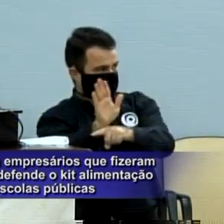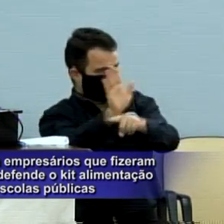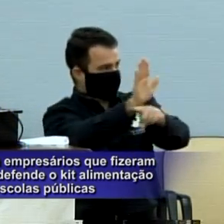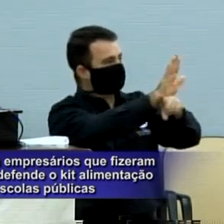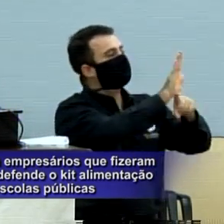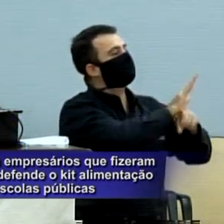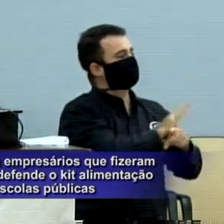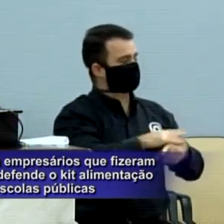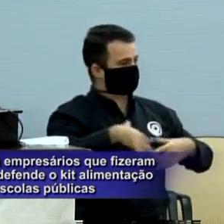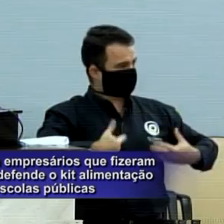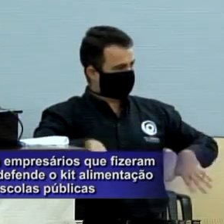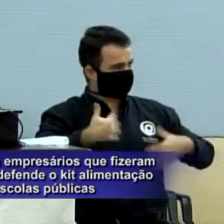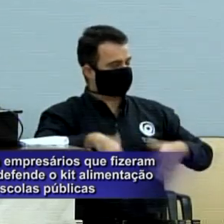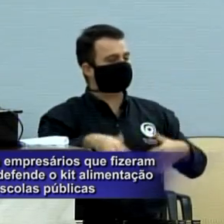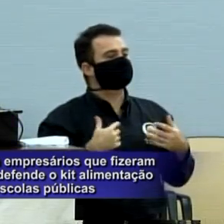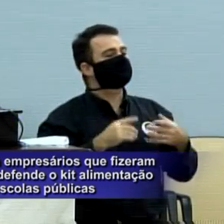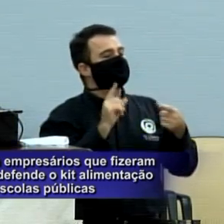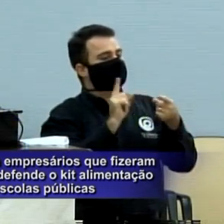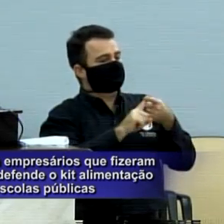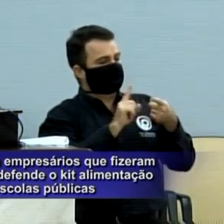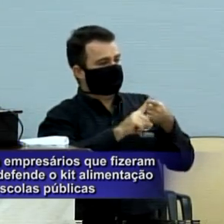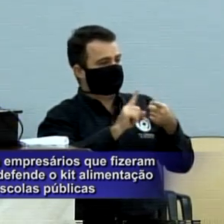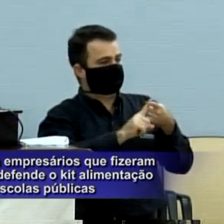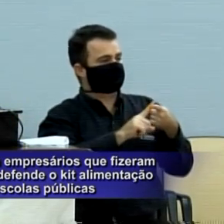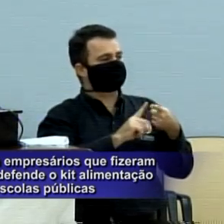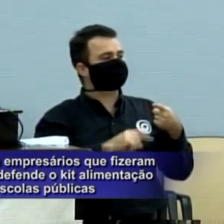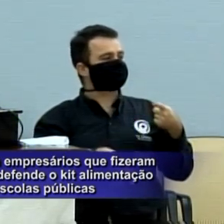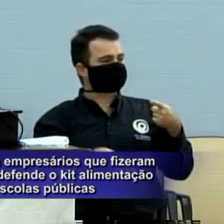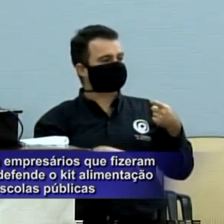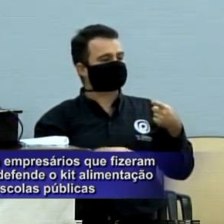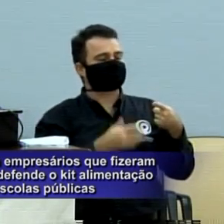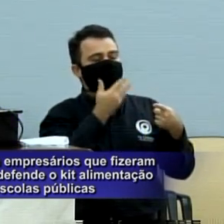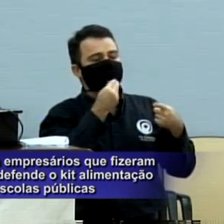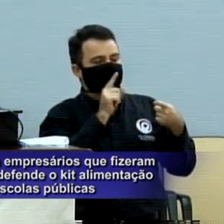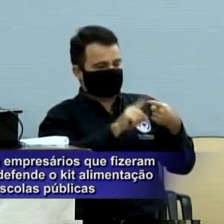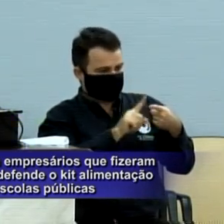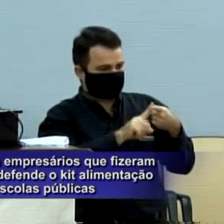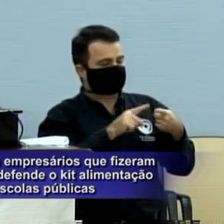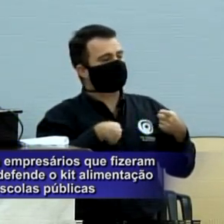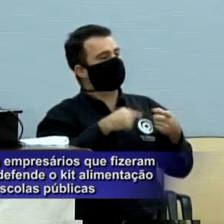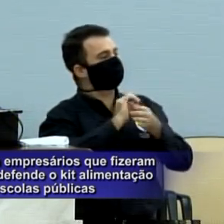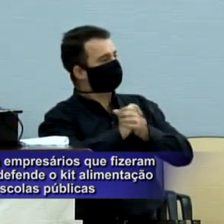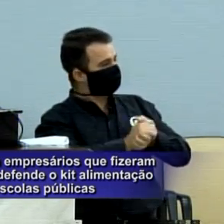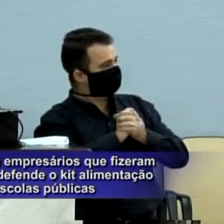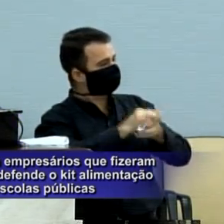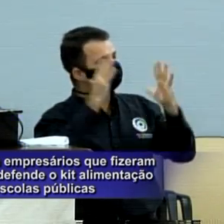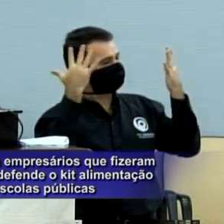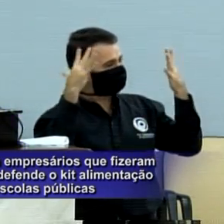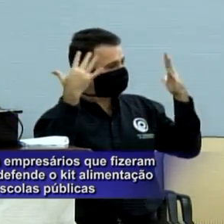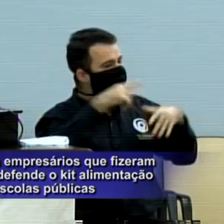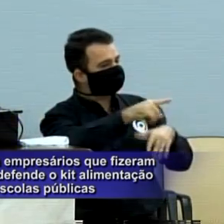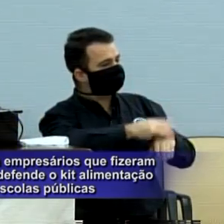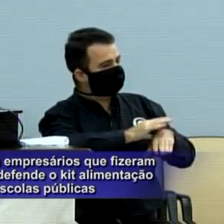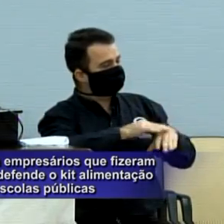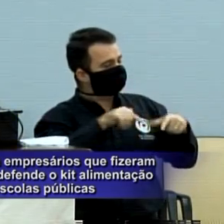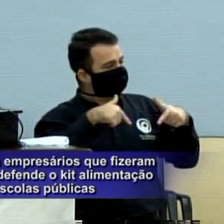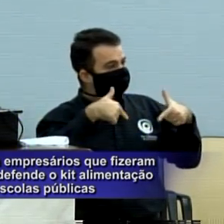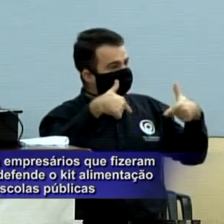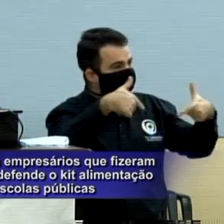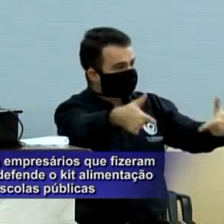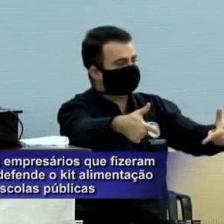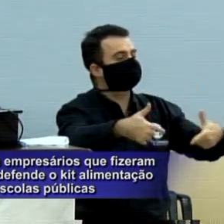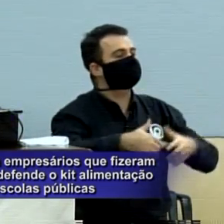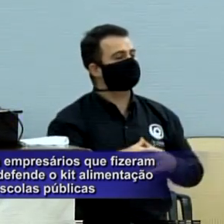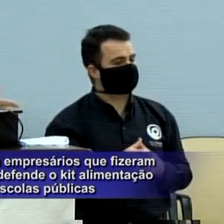nobre locutor Cuiabano Lima, os préstimos deste vereador pela sua conduta, pelo seu gesto